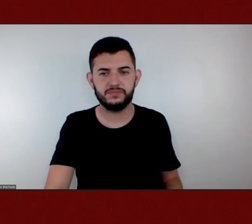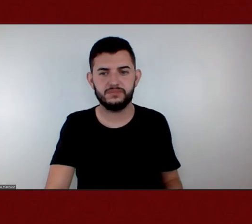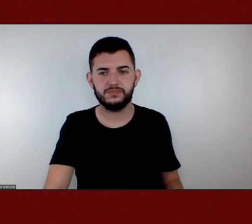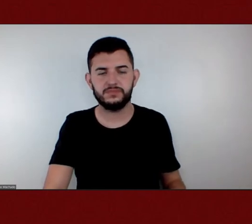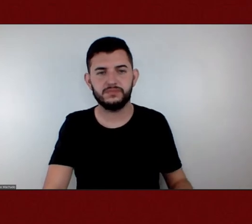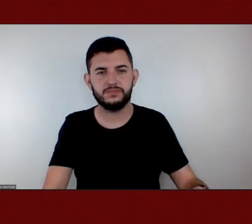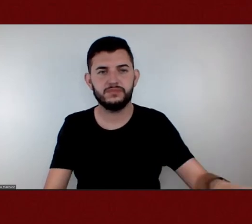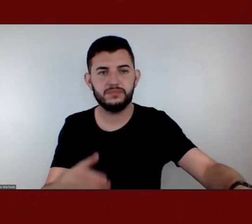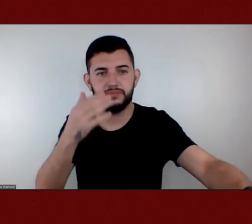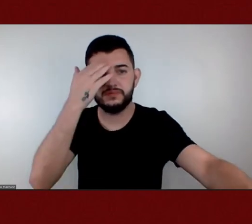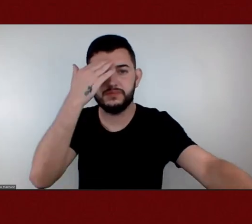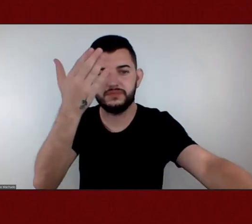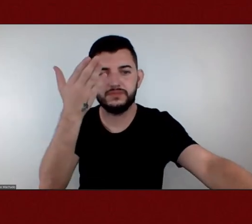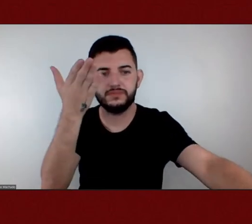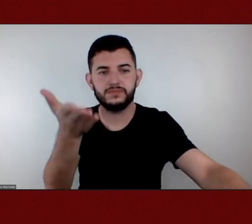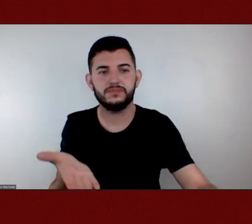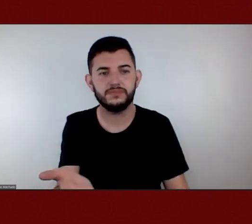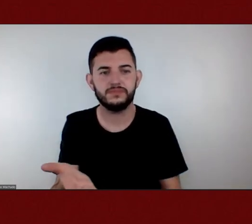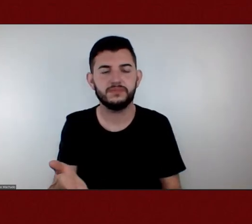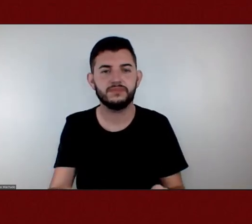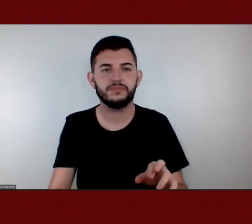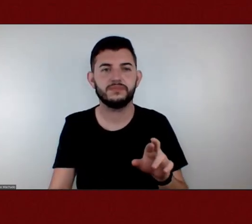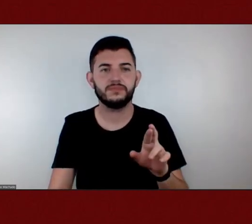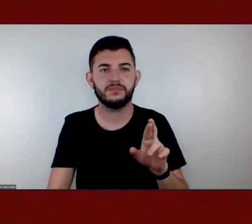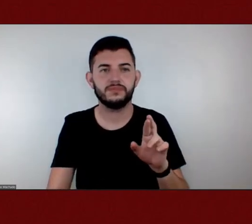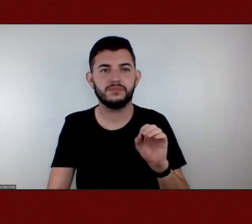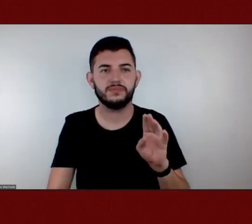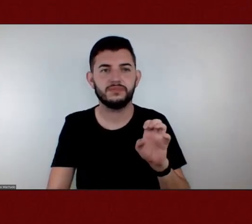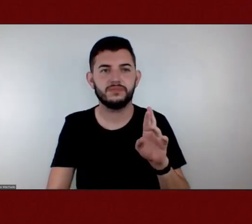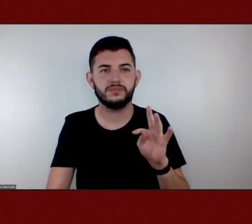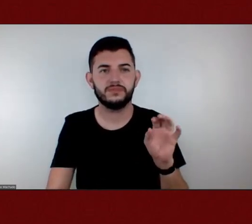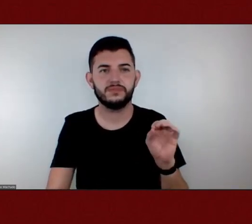Muito obrigado a você, Roberto. Estupenda apresentação.